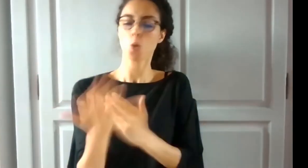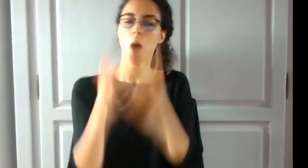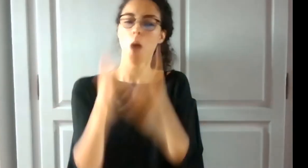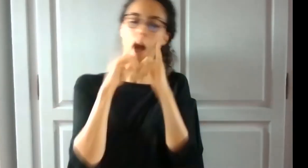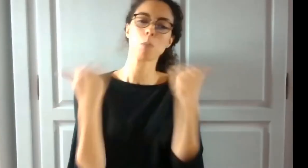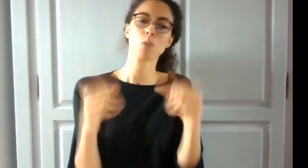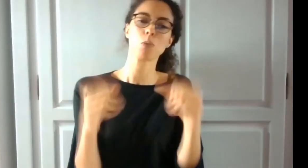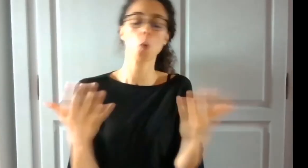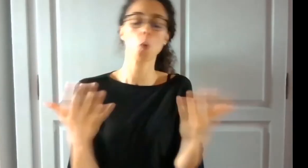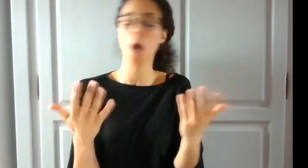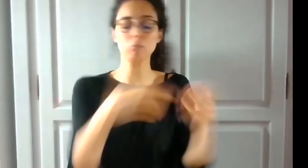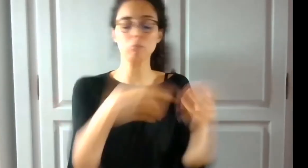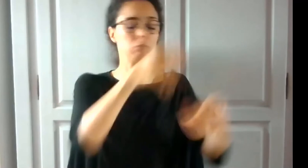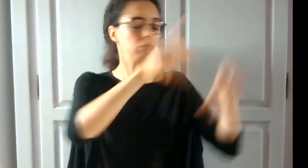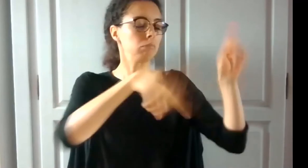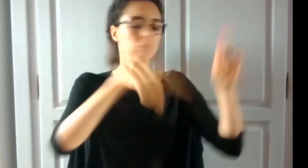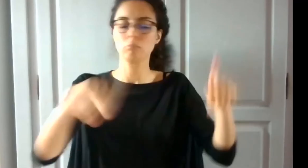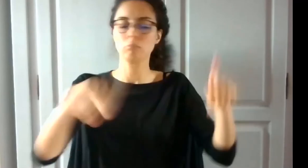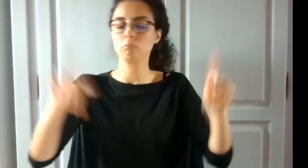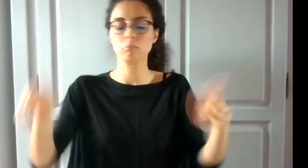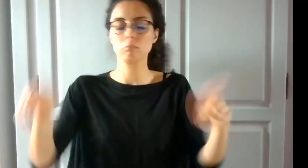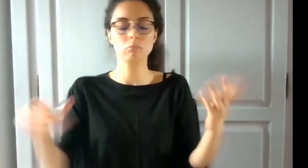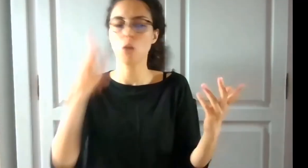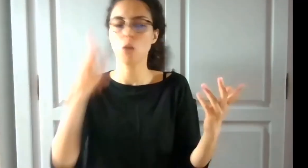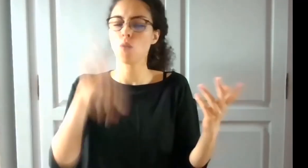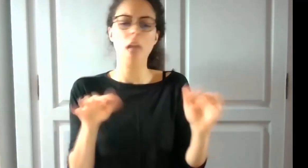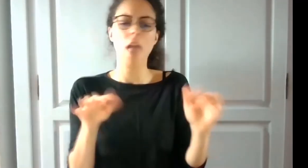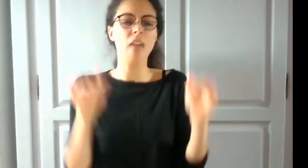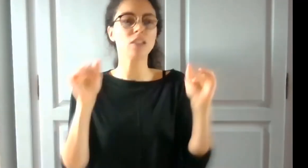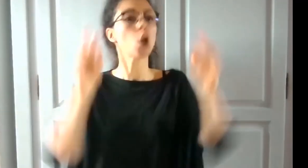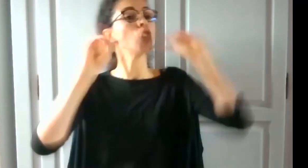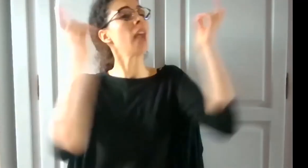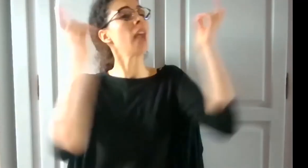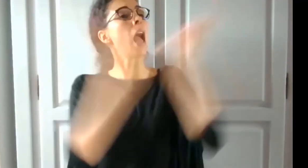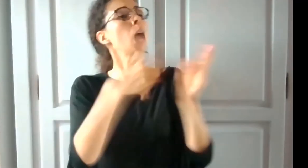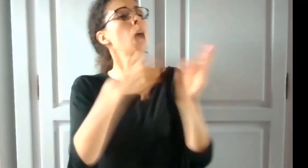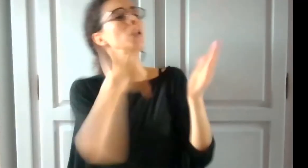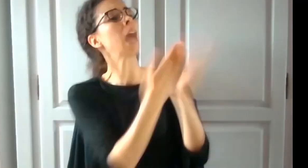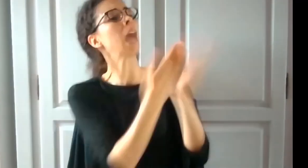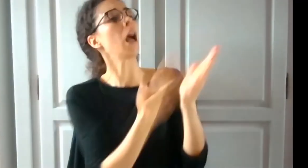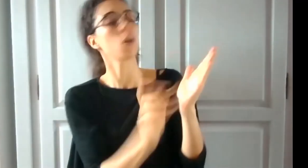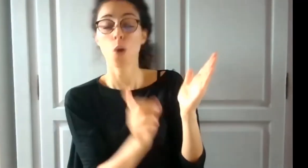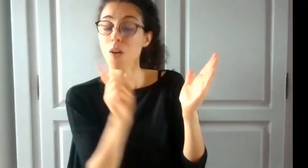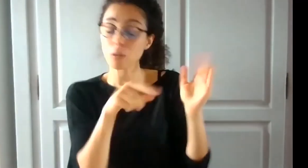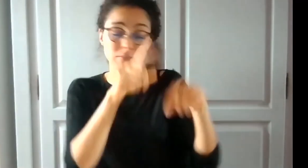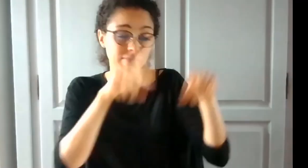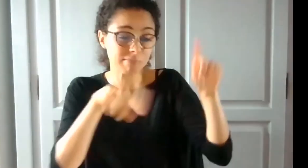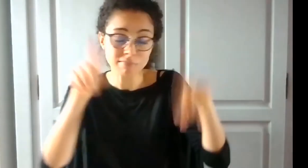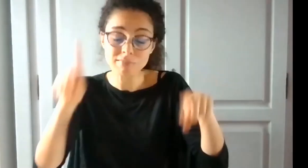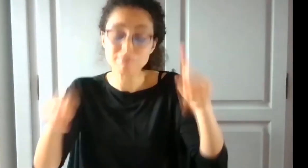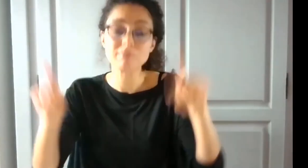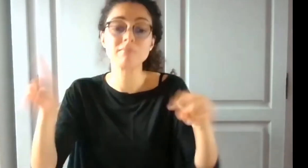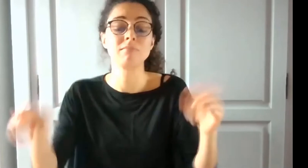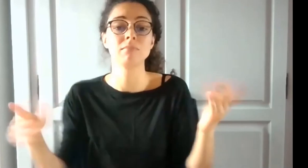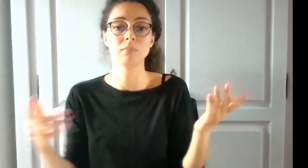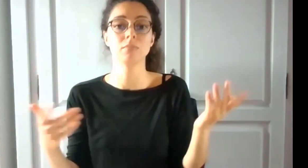on doit vraiment éviter de généraliser toutes les conclusions, mais au TNTPH, donc nous